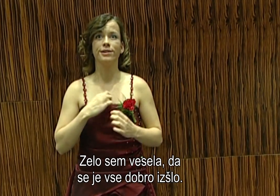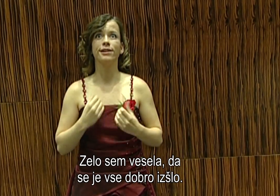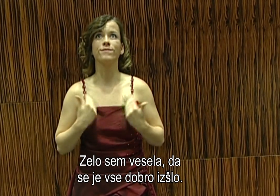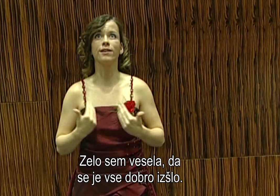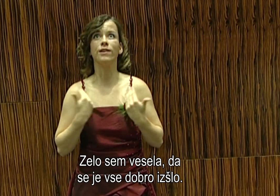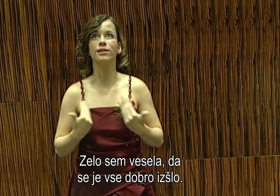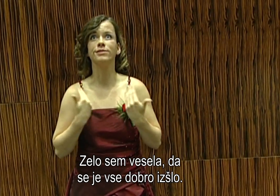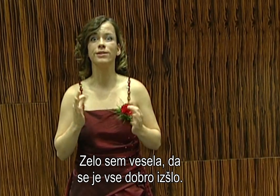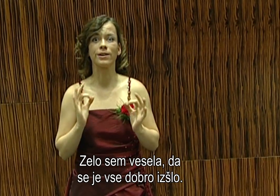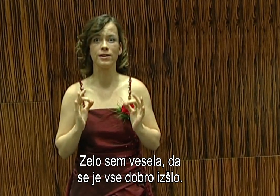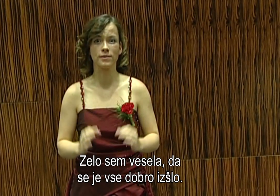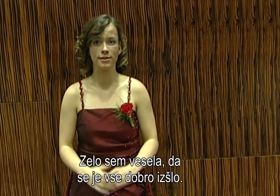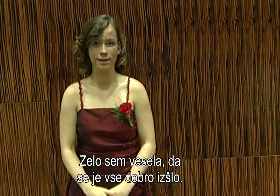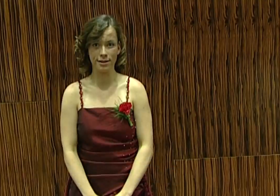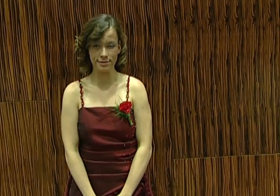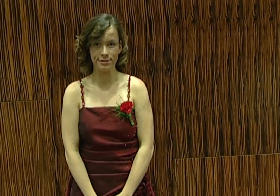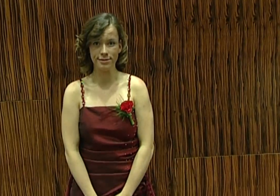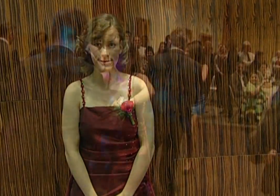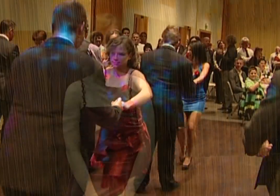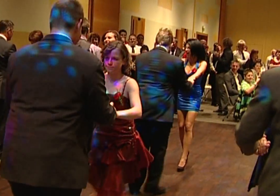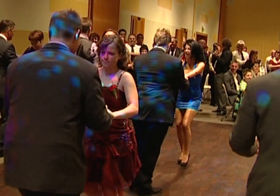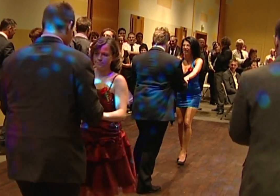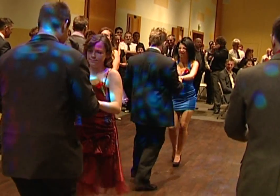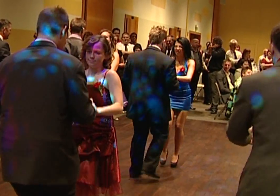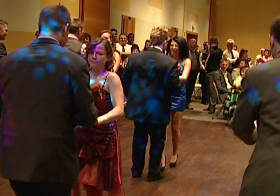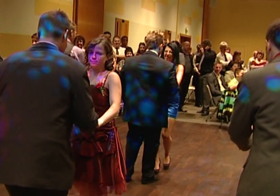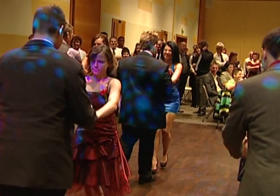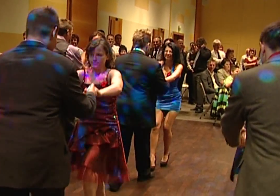Seveda in vsi vabljeni na božične.